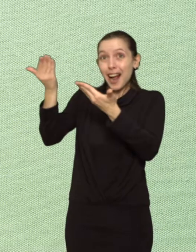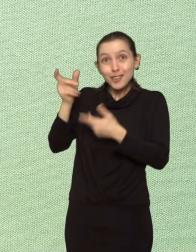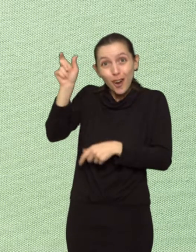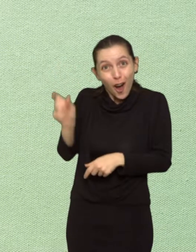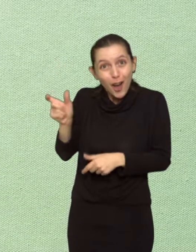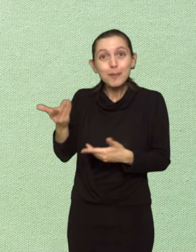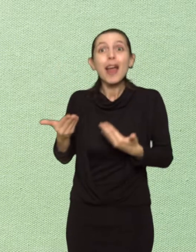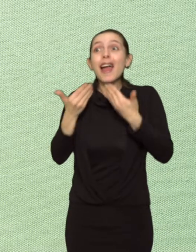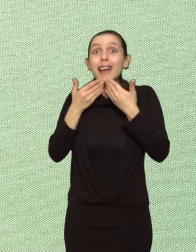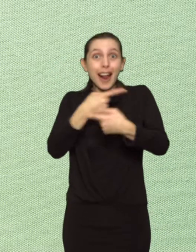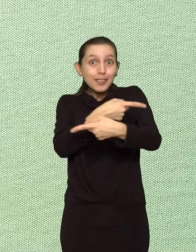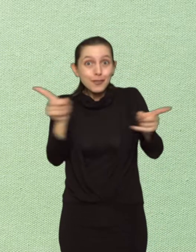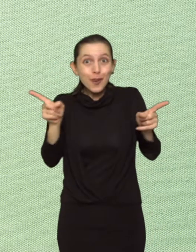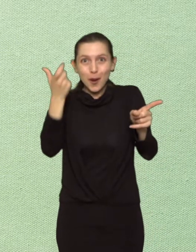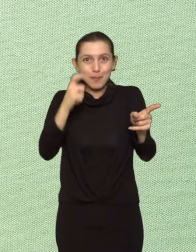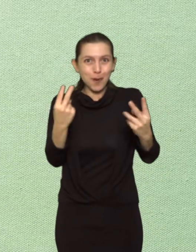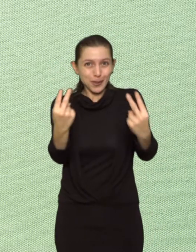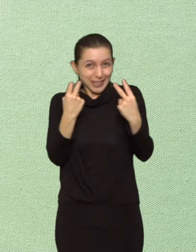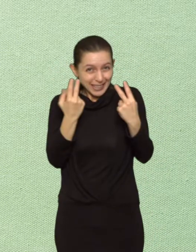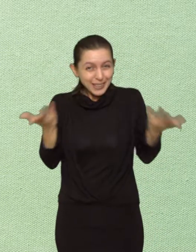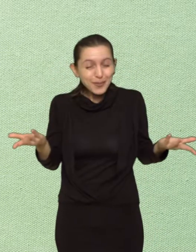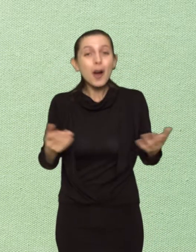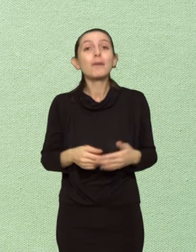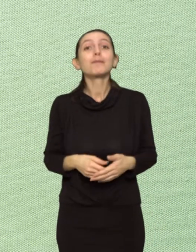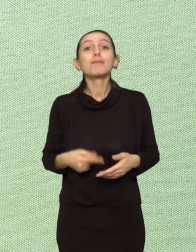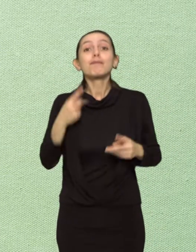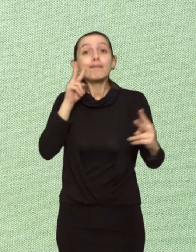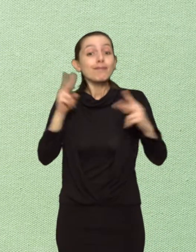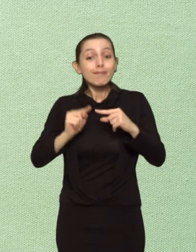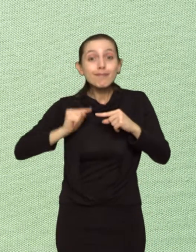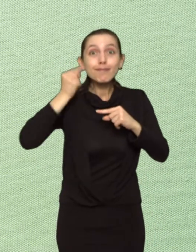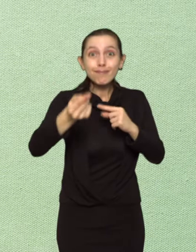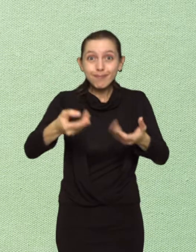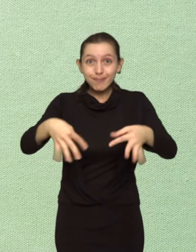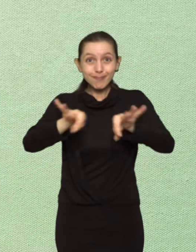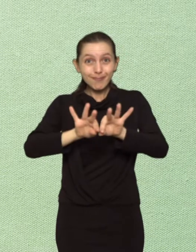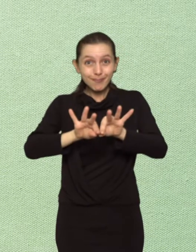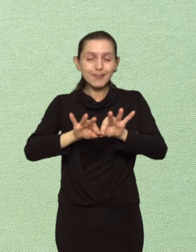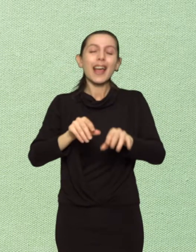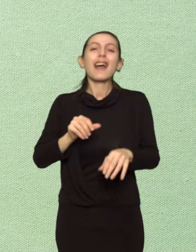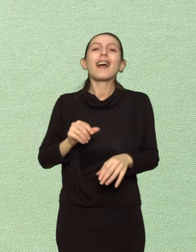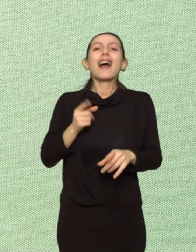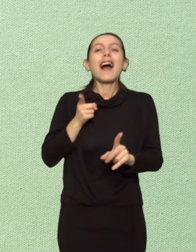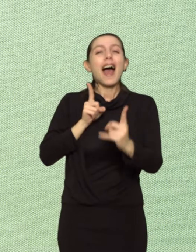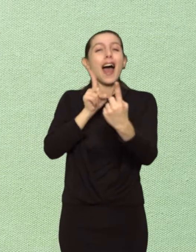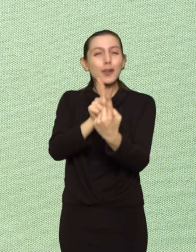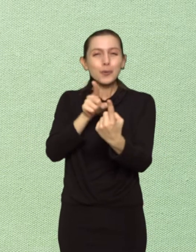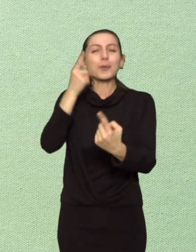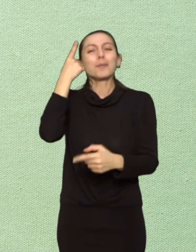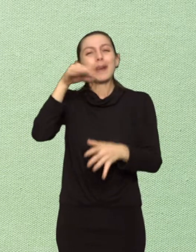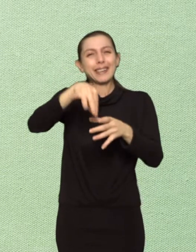ospite e grazie a voi per essere stati con noi. Ci vediamo alla prossima puntata di A Tu per Te Podcast.